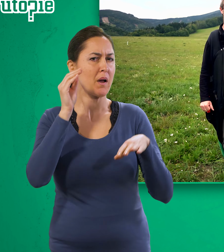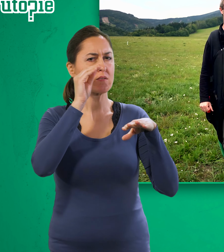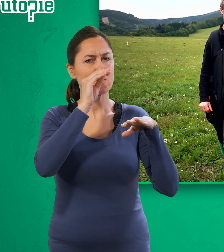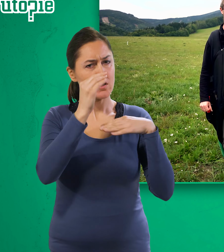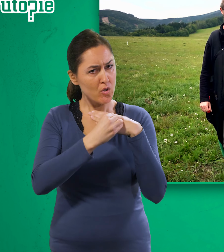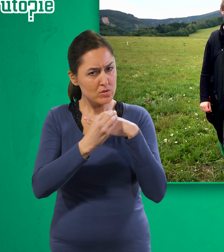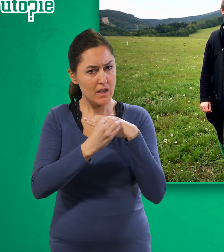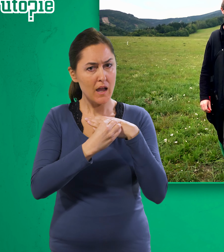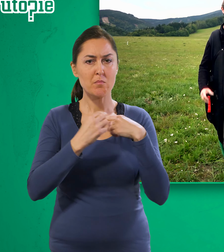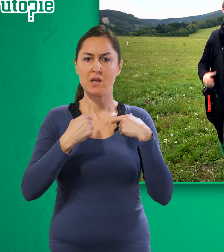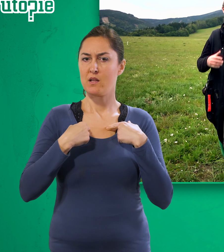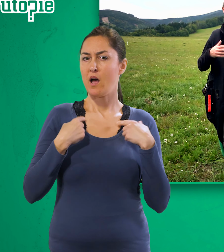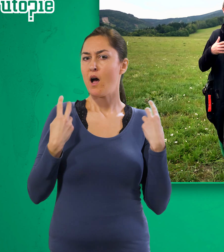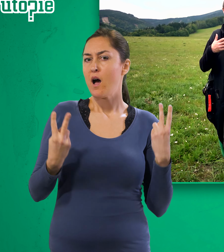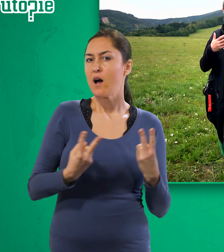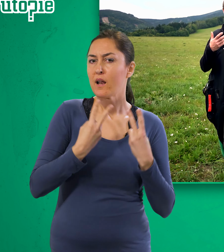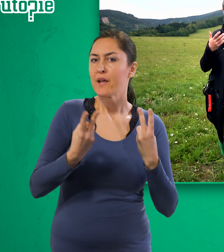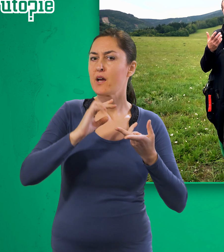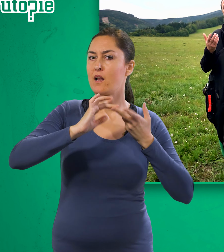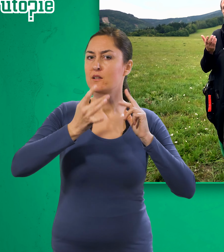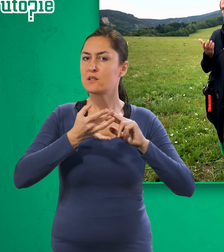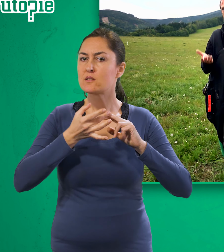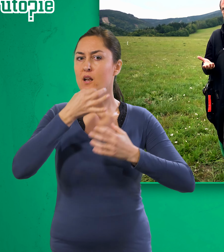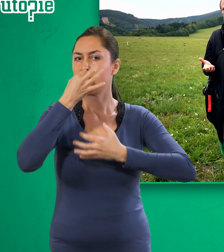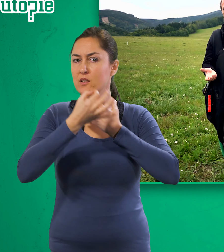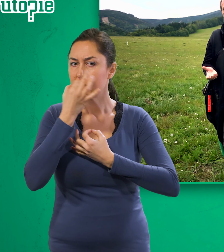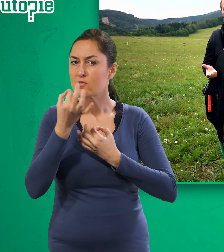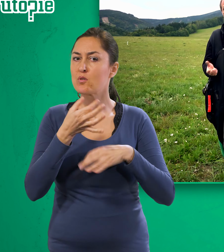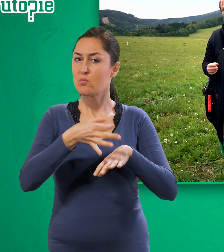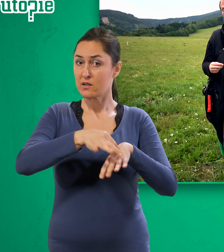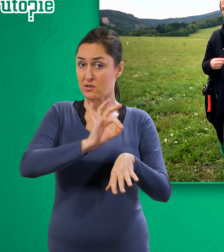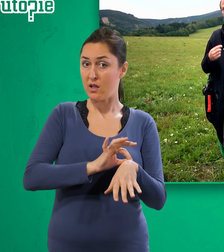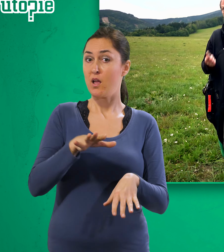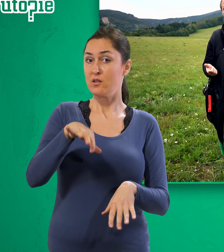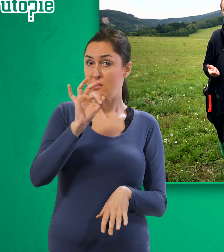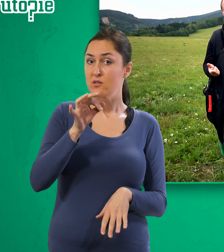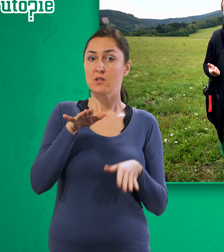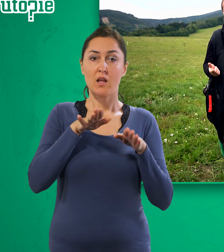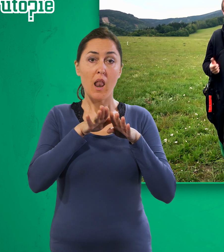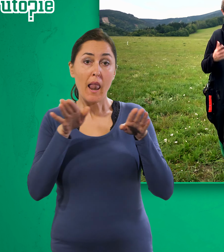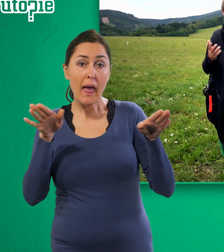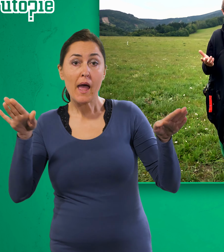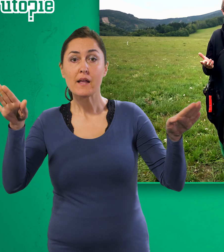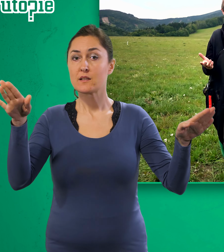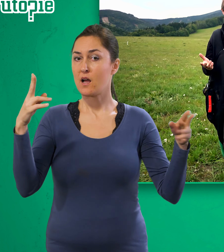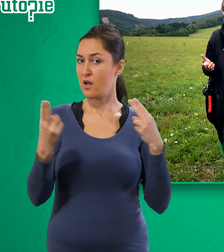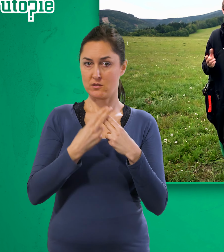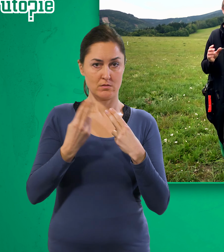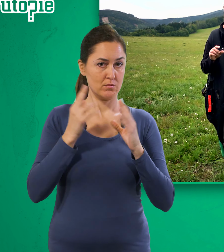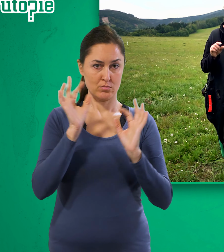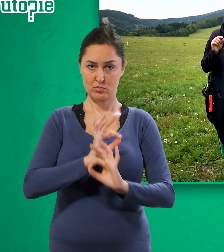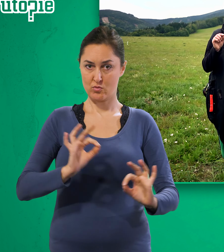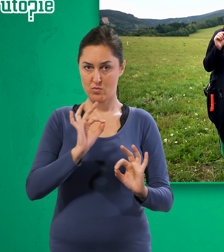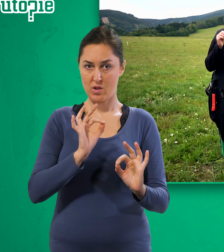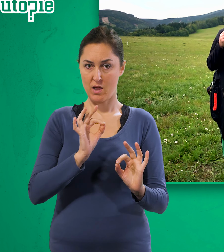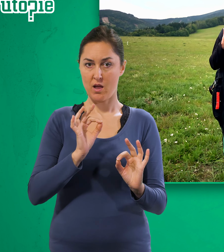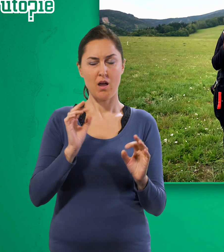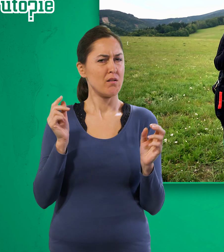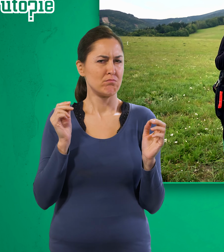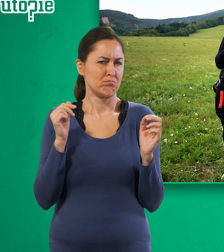na rogale létal, a on mi o tom řekl něco víc. A já začal googlit, hledat informace. Zjistil jsem,